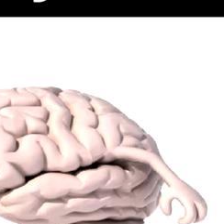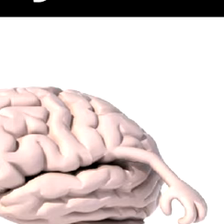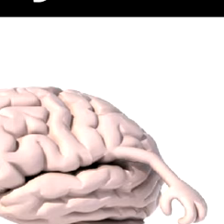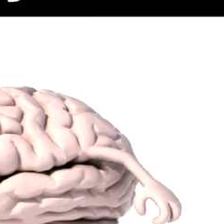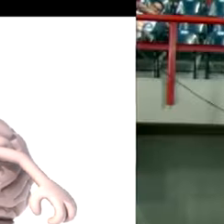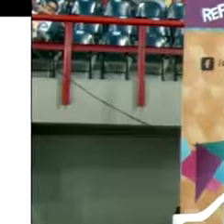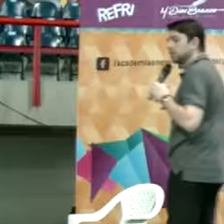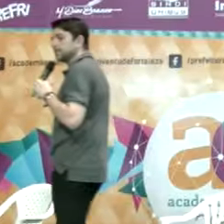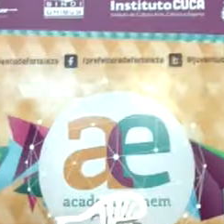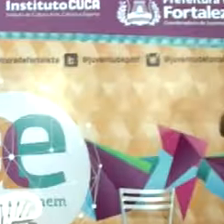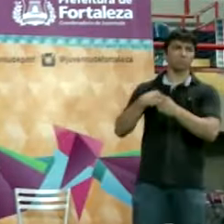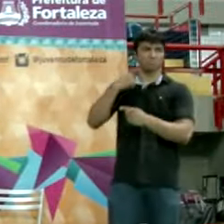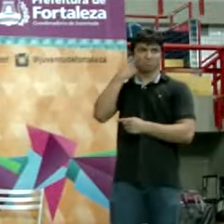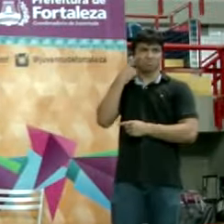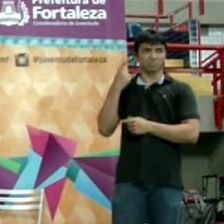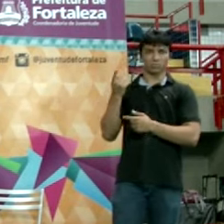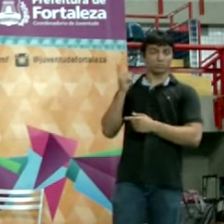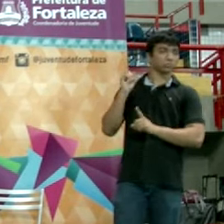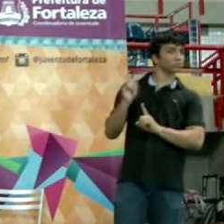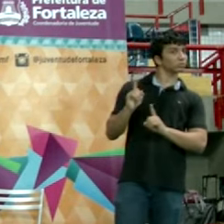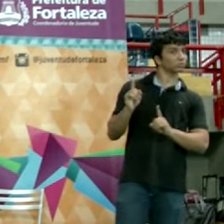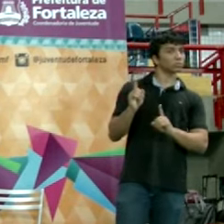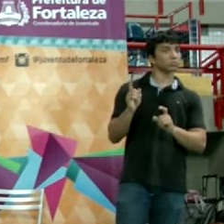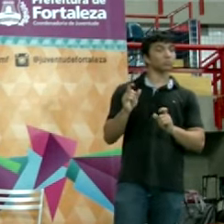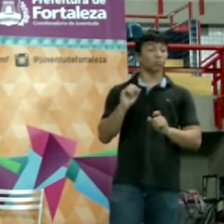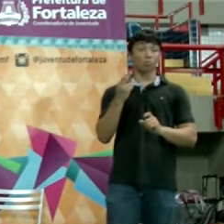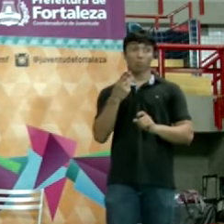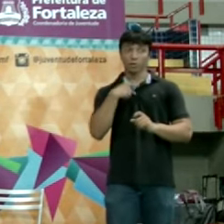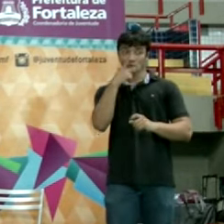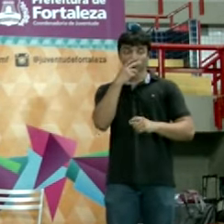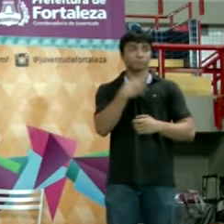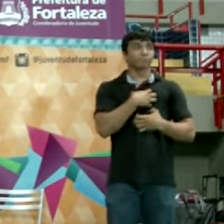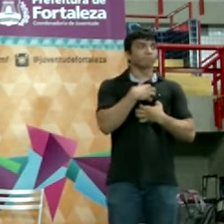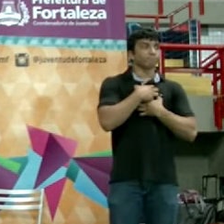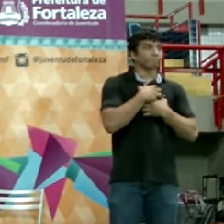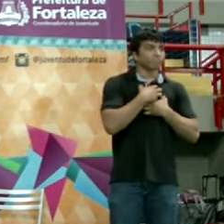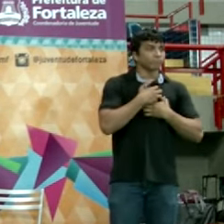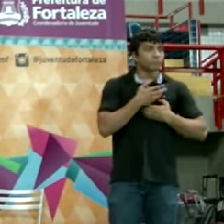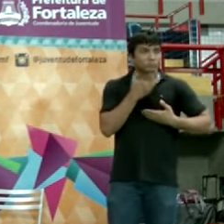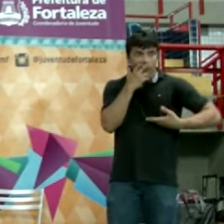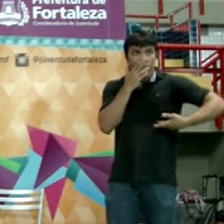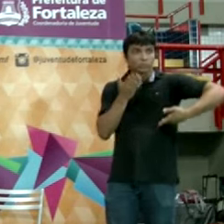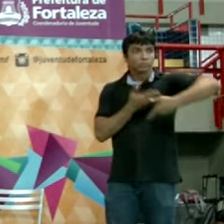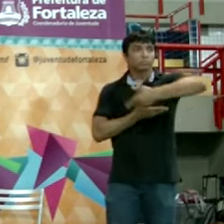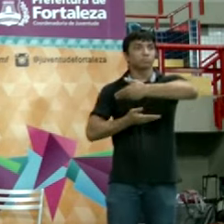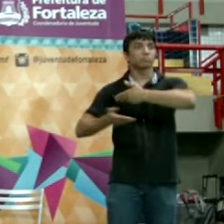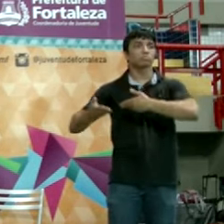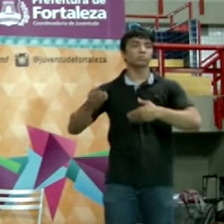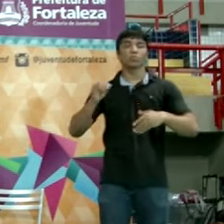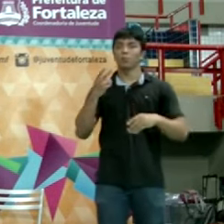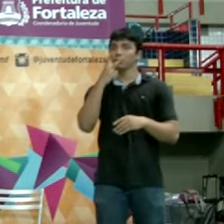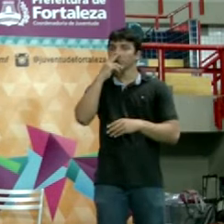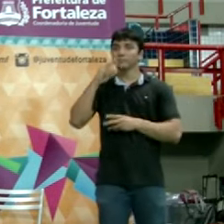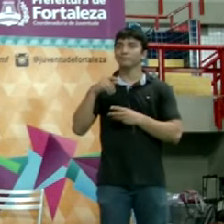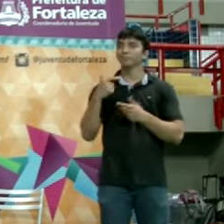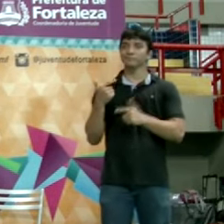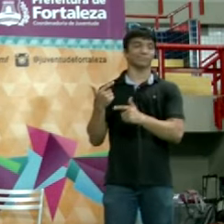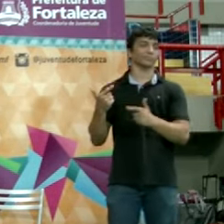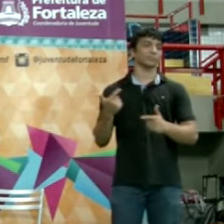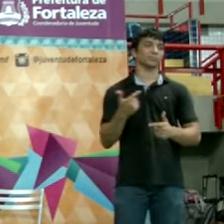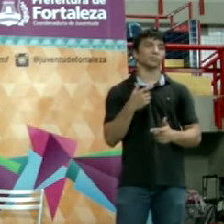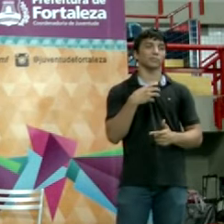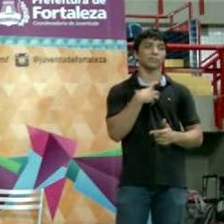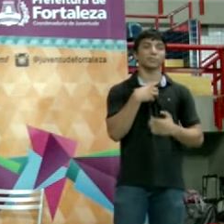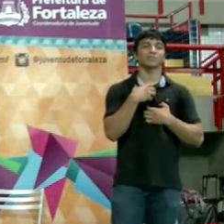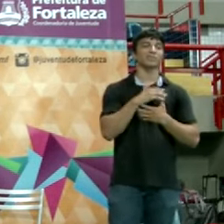vendo concorrência. Ou você tem envolvimento emocional com aquilo que você quer, ou não adianta. Ei, e você